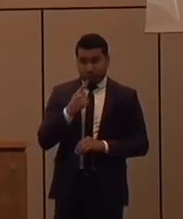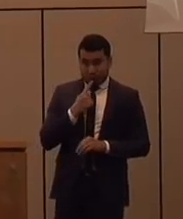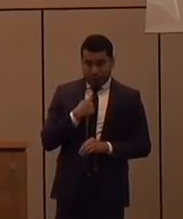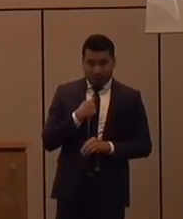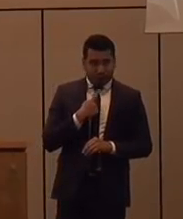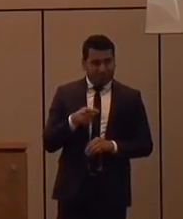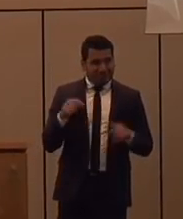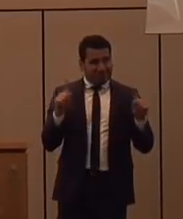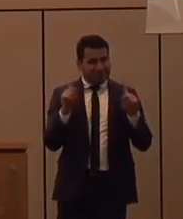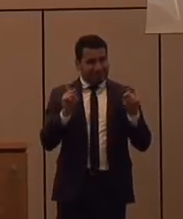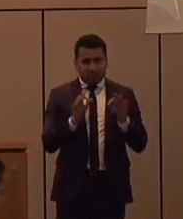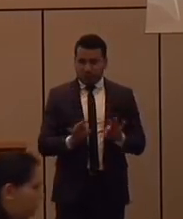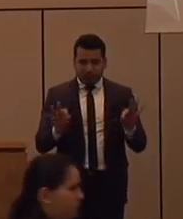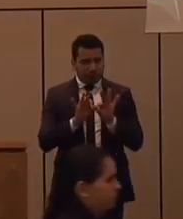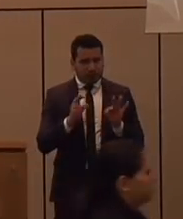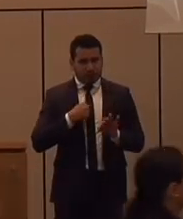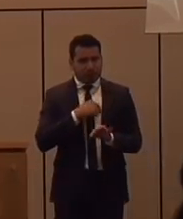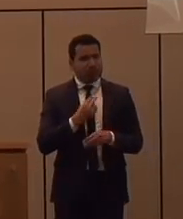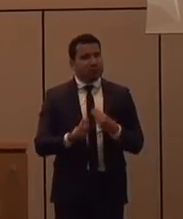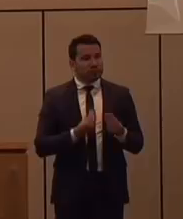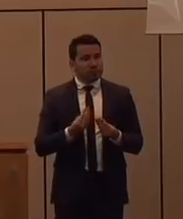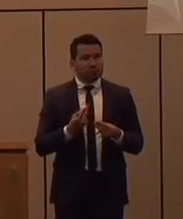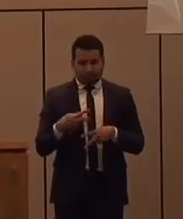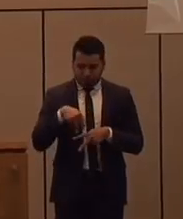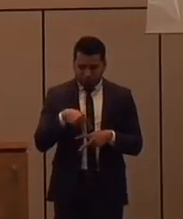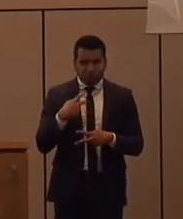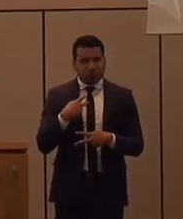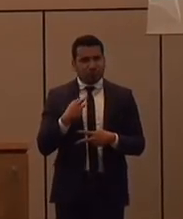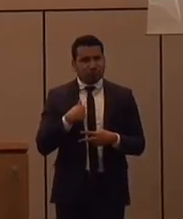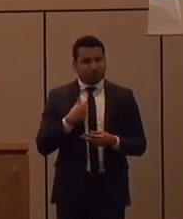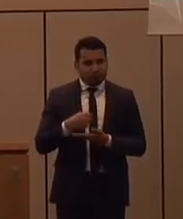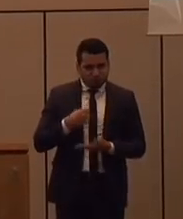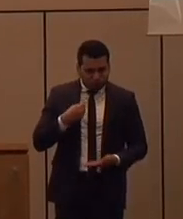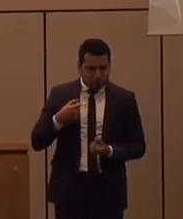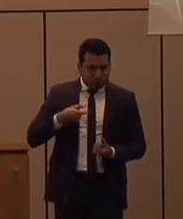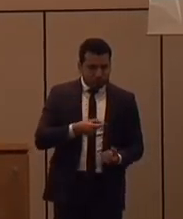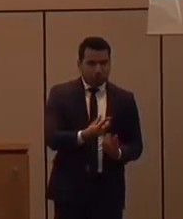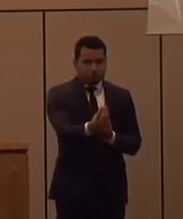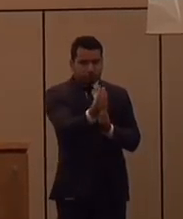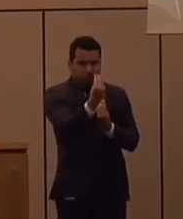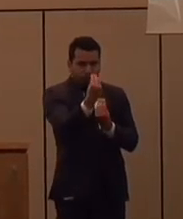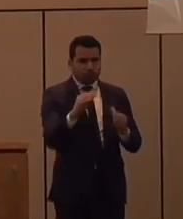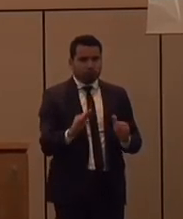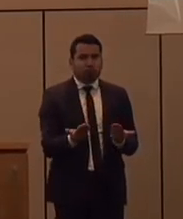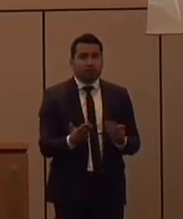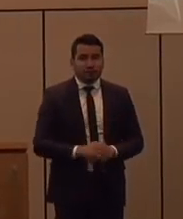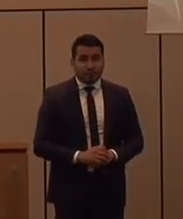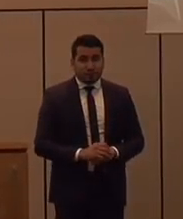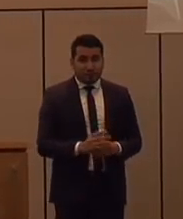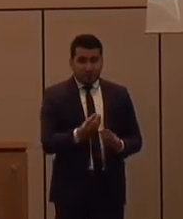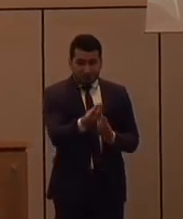tema más importante estamos invirtiendo recursos importantes en capacitación pero la capacitación no solamente de la parte técnica